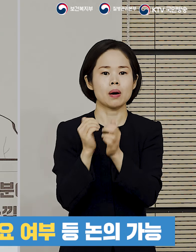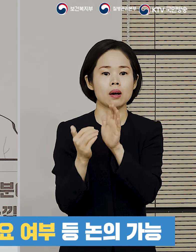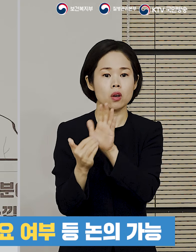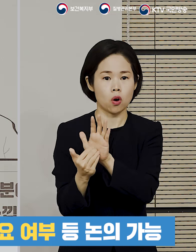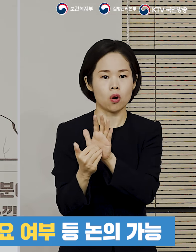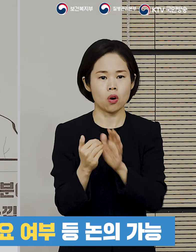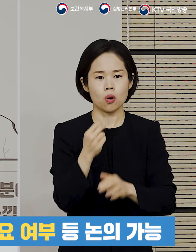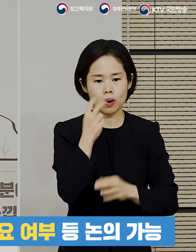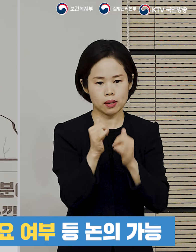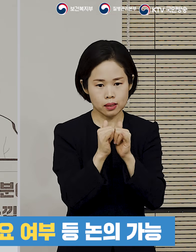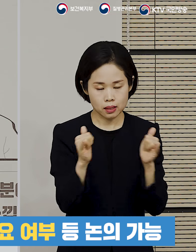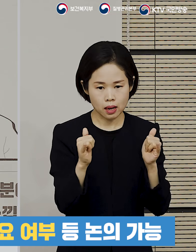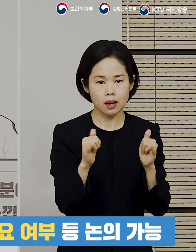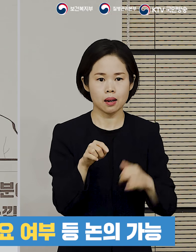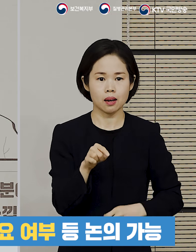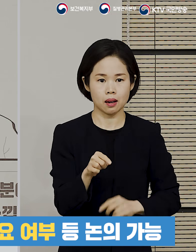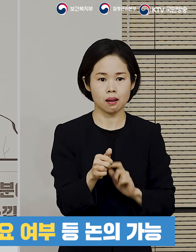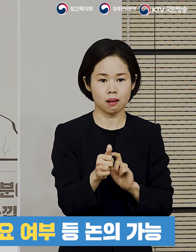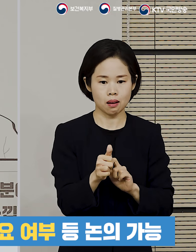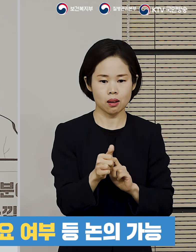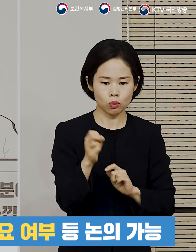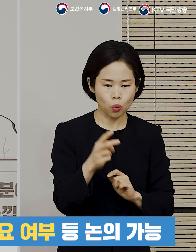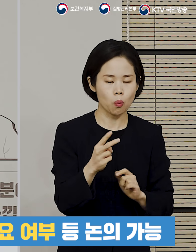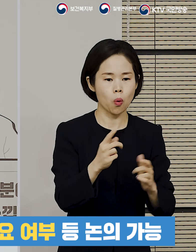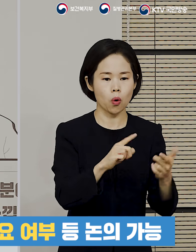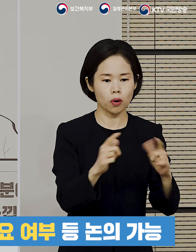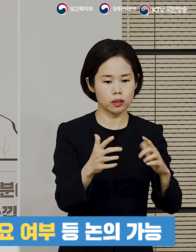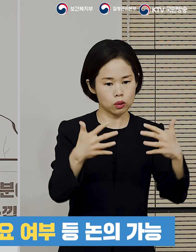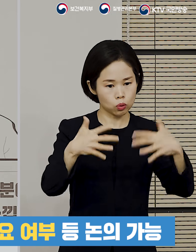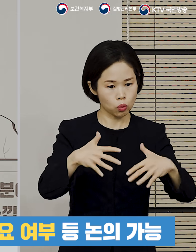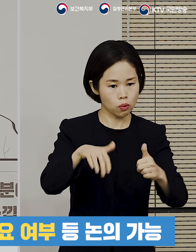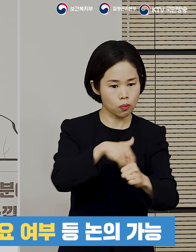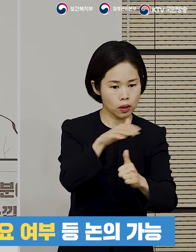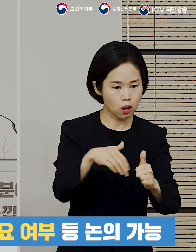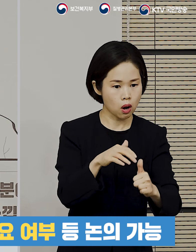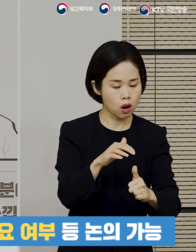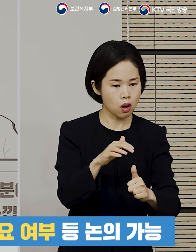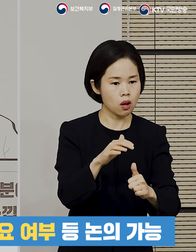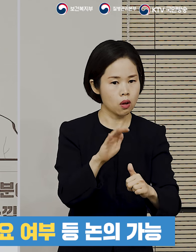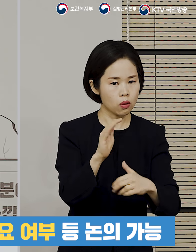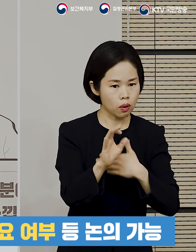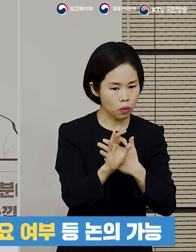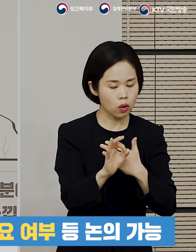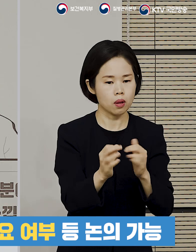만약에 방역 관리자를 일정한 규모 이상이나 어떠한 요건을 갖춘 경우에